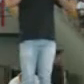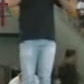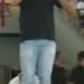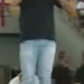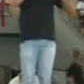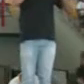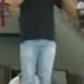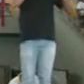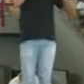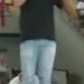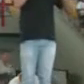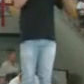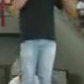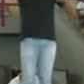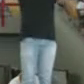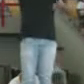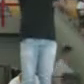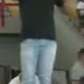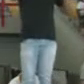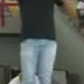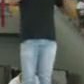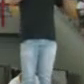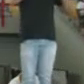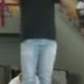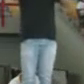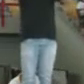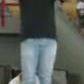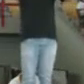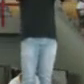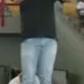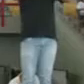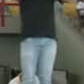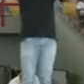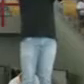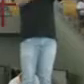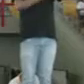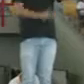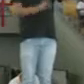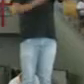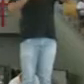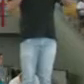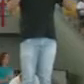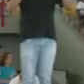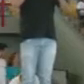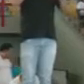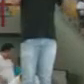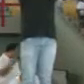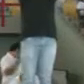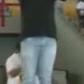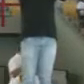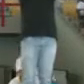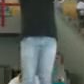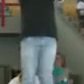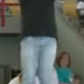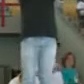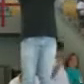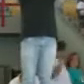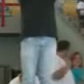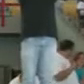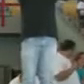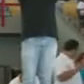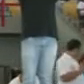uma linha argumentativa que pode compor toda a redação. A primeira dica: pegou o tema de redação, grifou